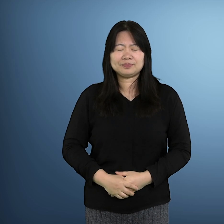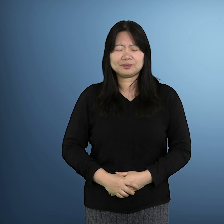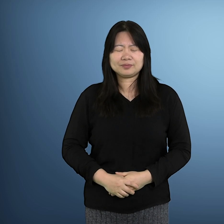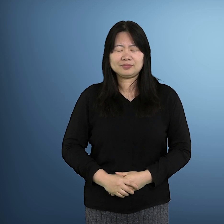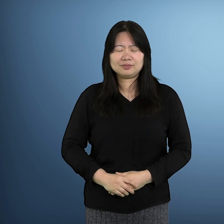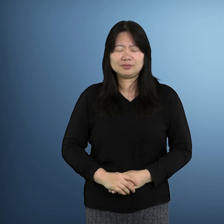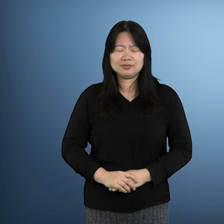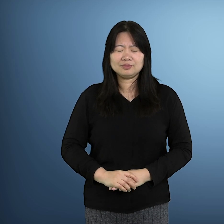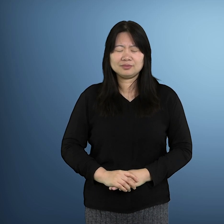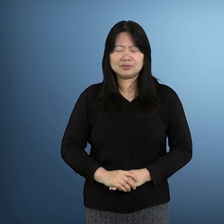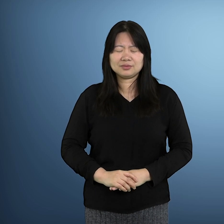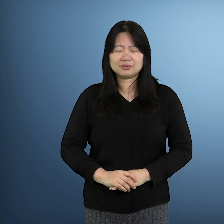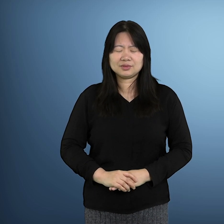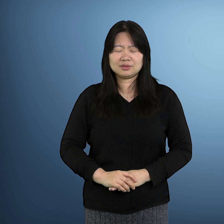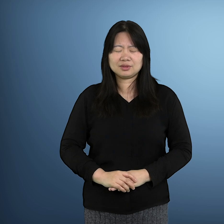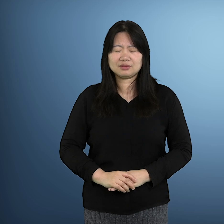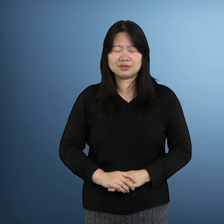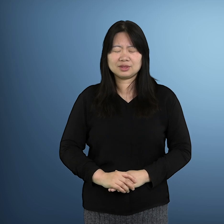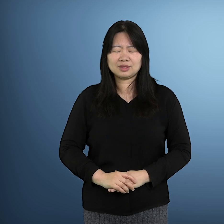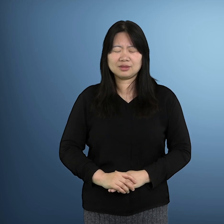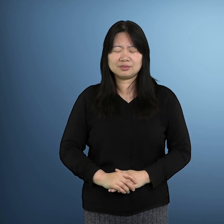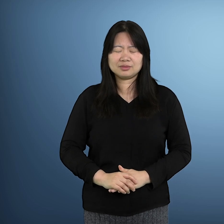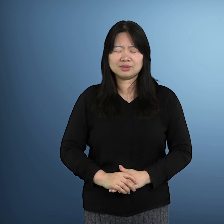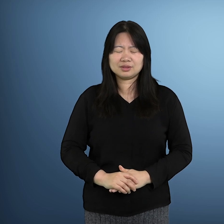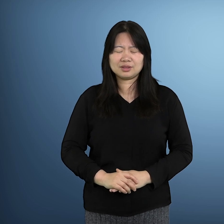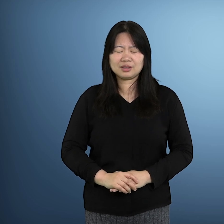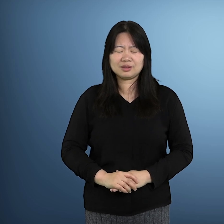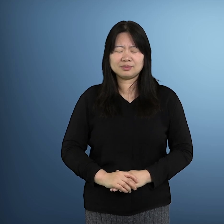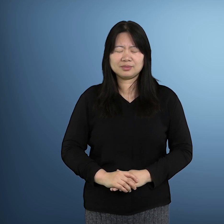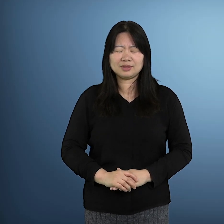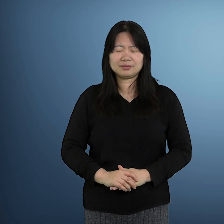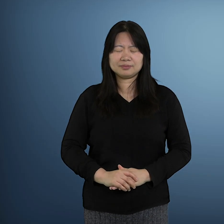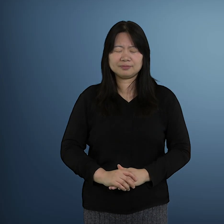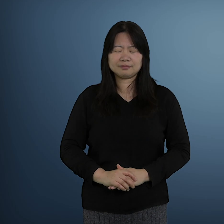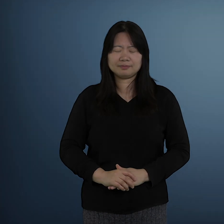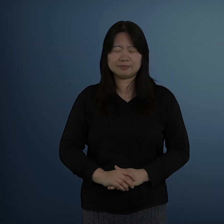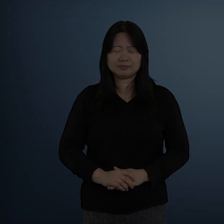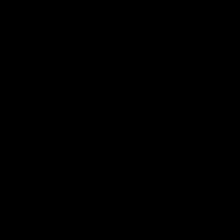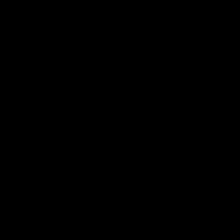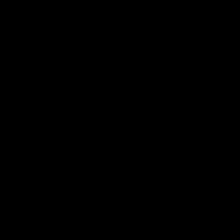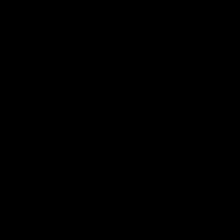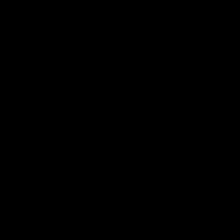오늘 주신 말씀 앞에 순복하기를 원합니다. 연말을 맞아